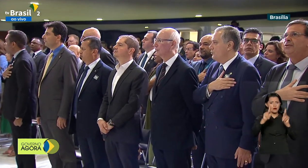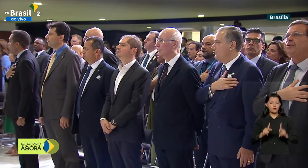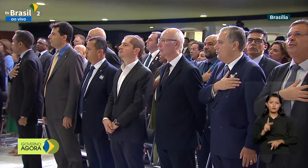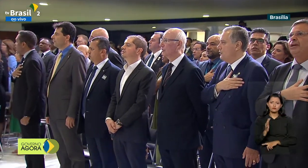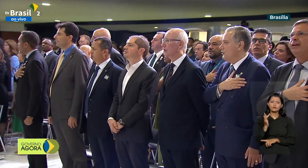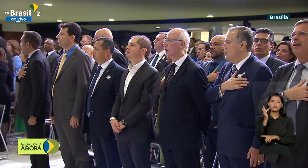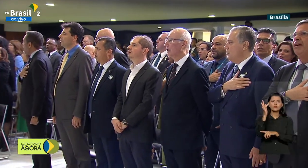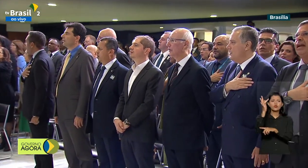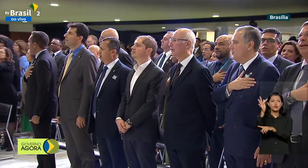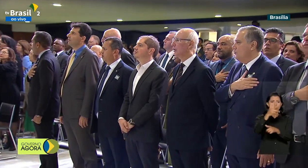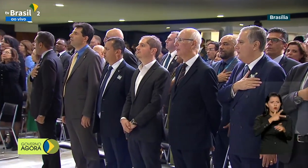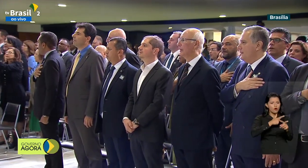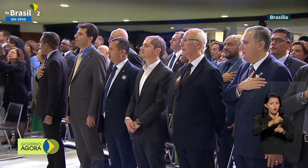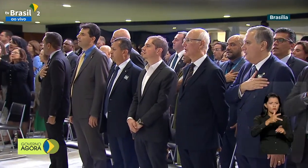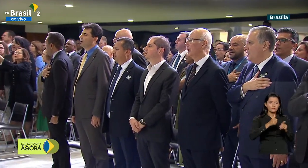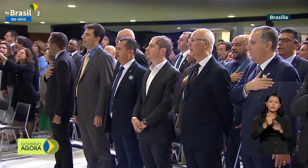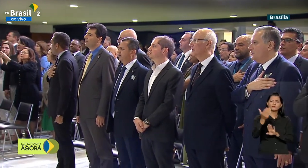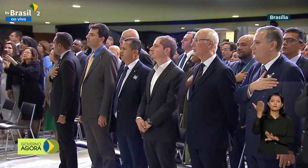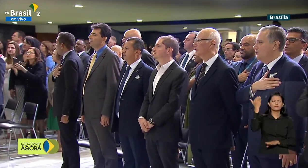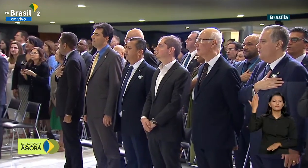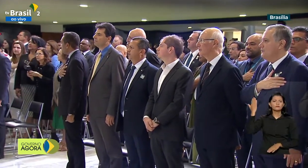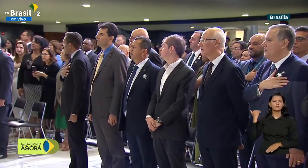E aí